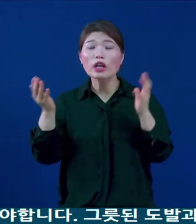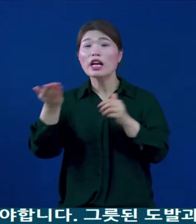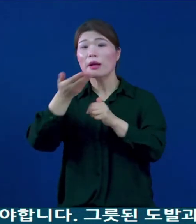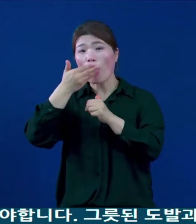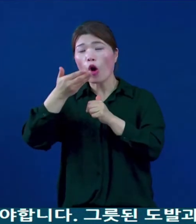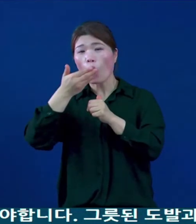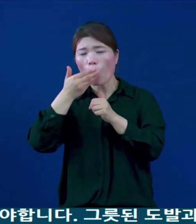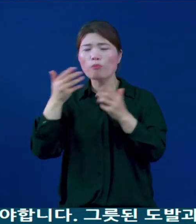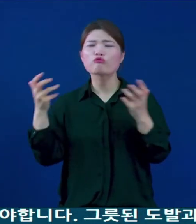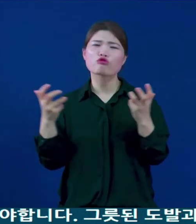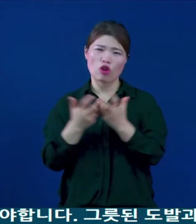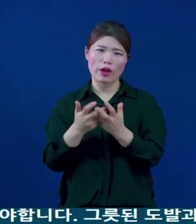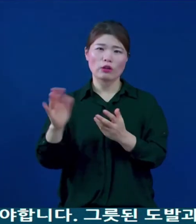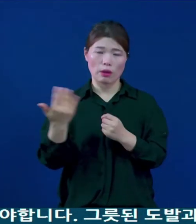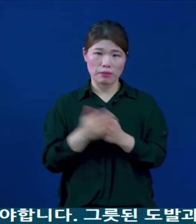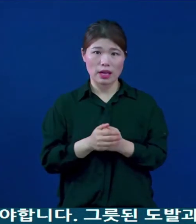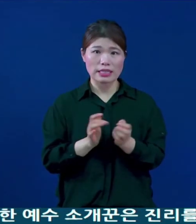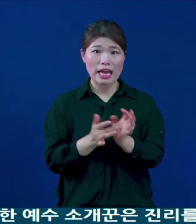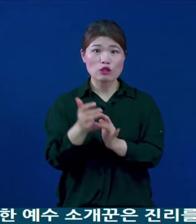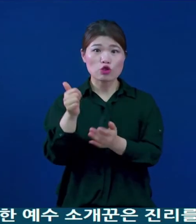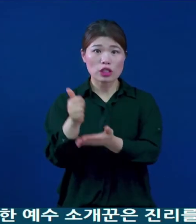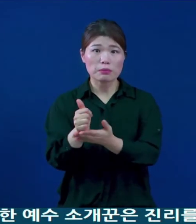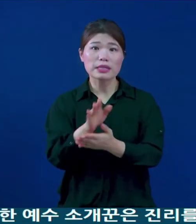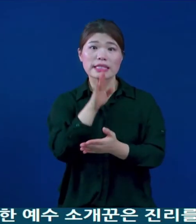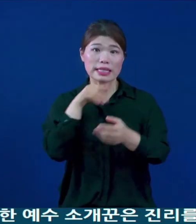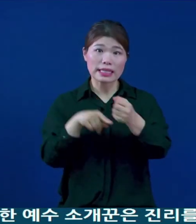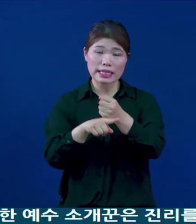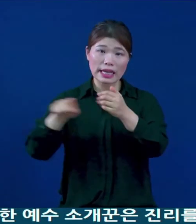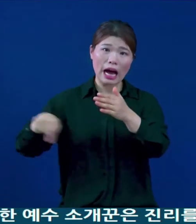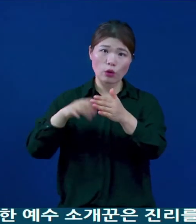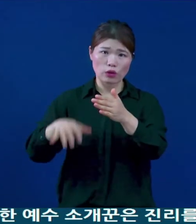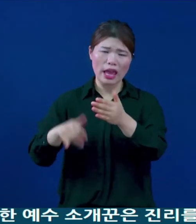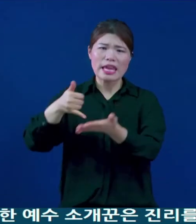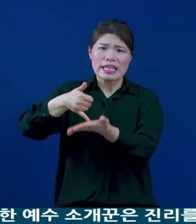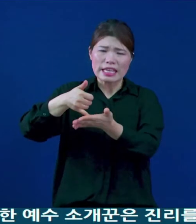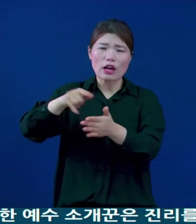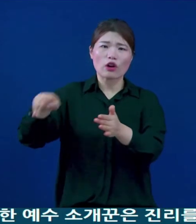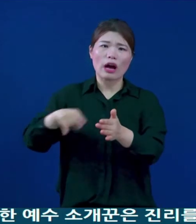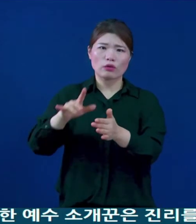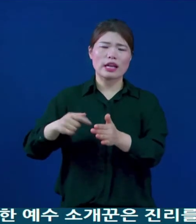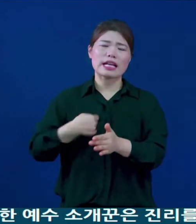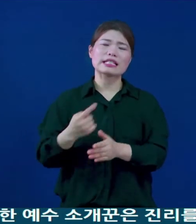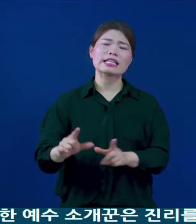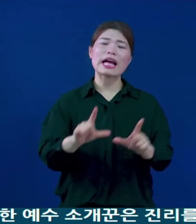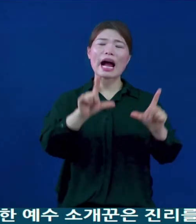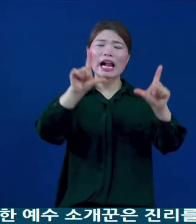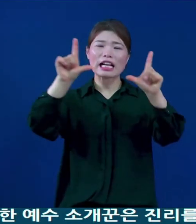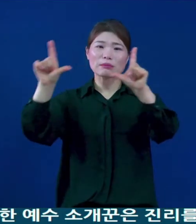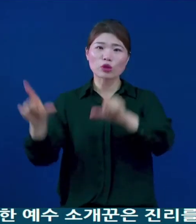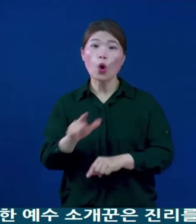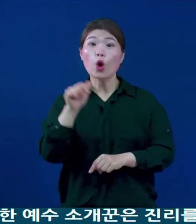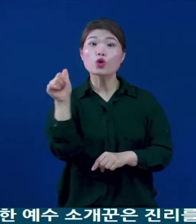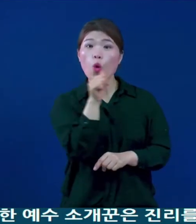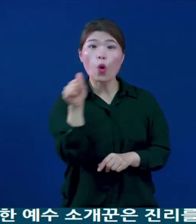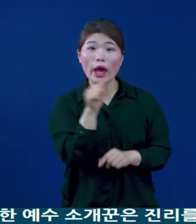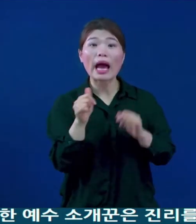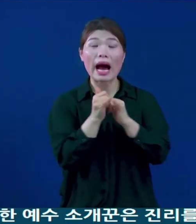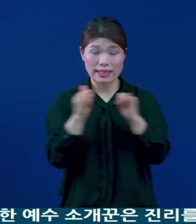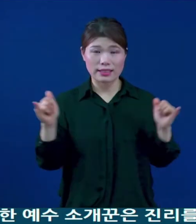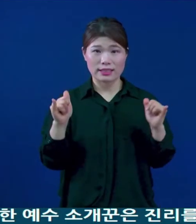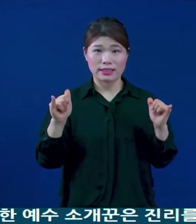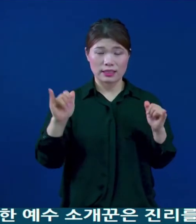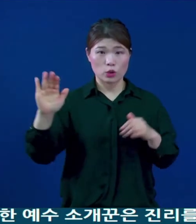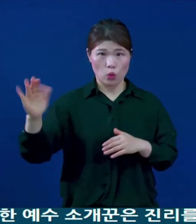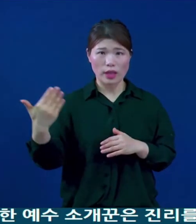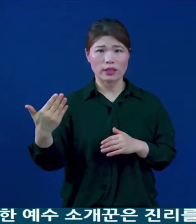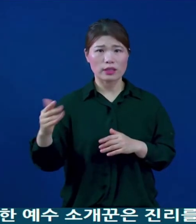그 예수를 진리 가운데, 인격 가운데 자신의 삶으로 전하는 것이 진정한 소개꾼의 모습, 우리가 추구해야 될